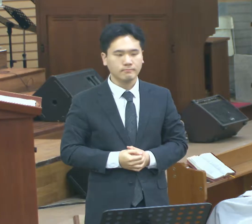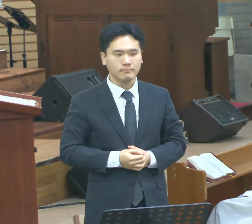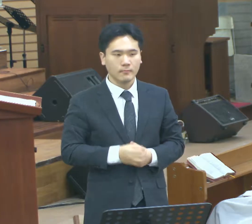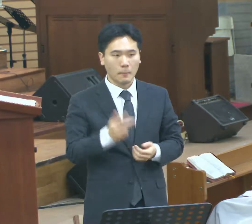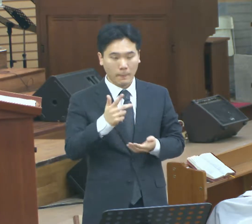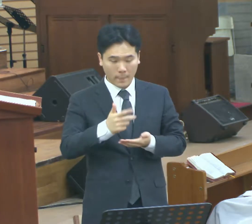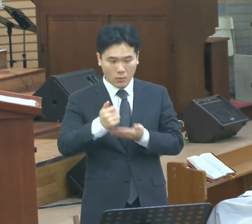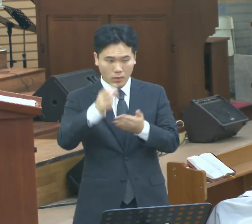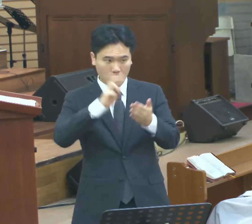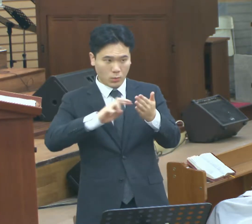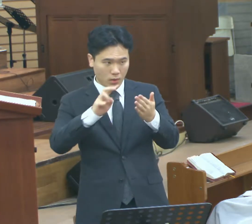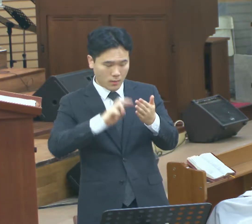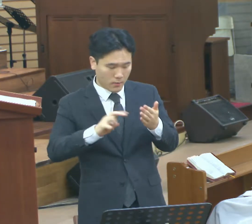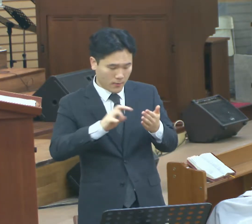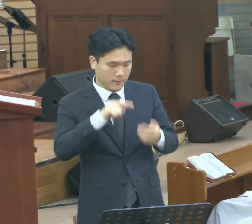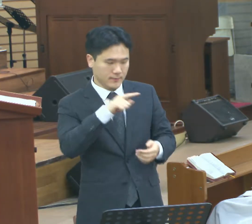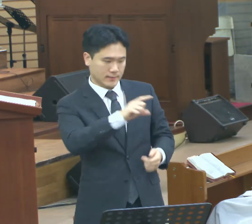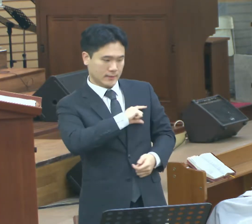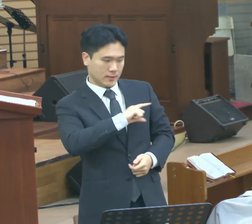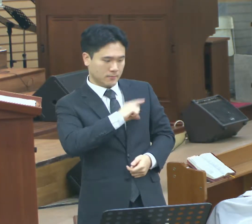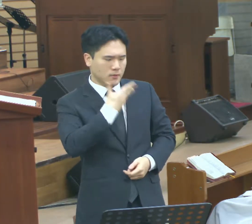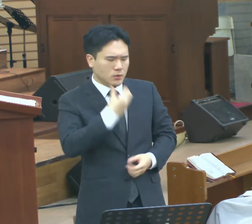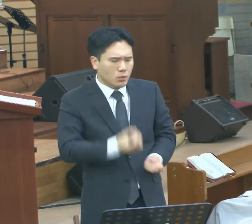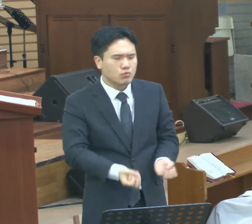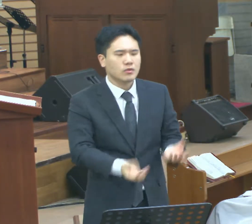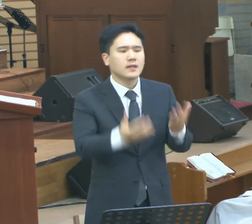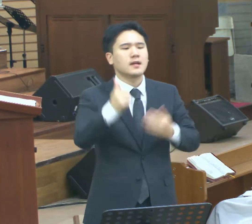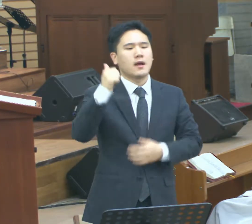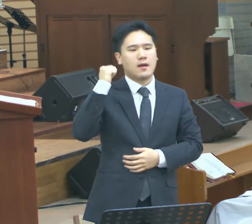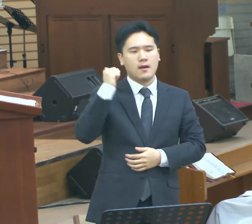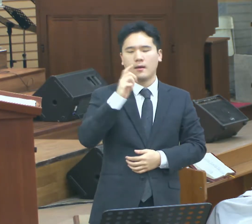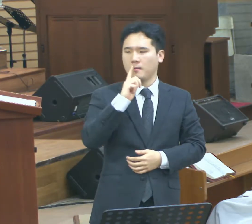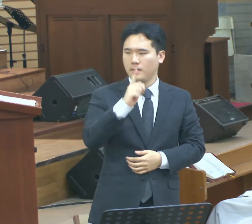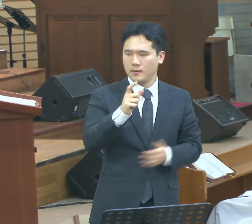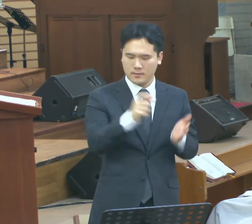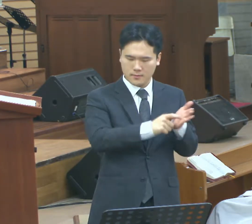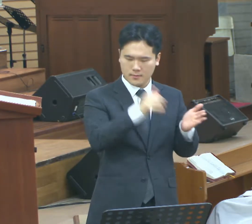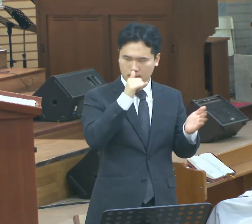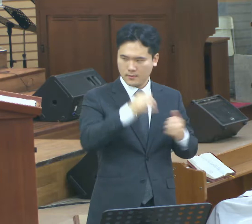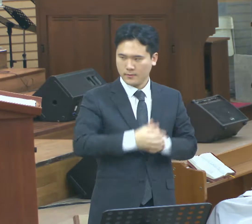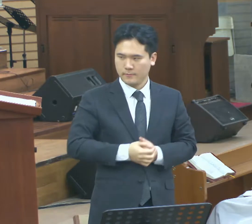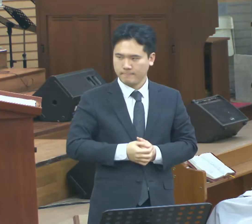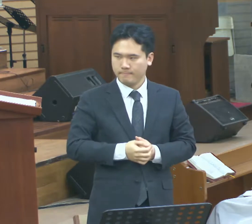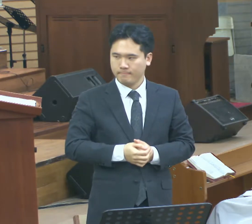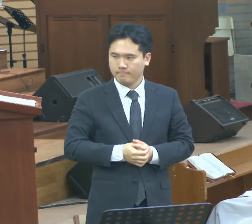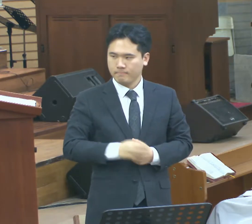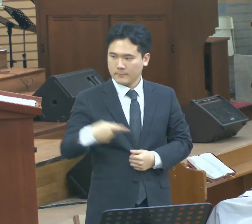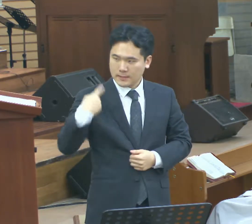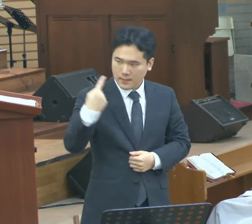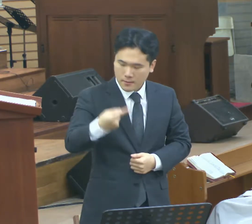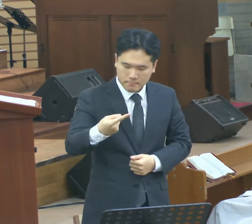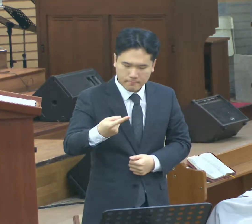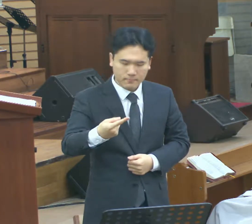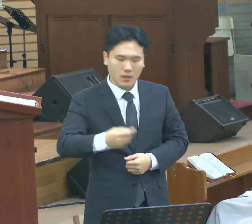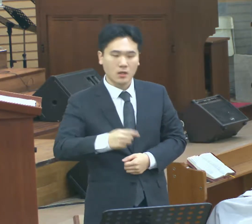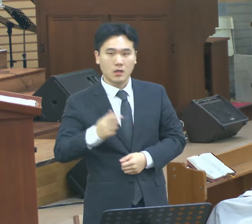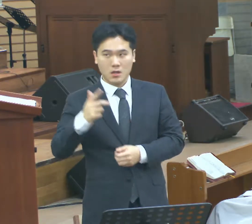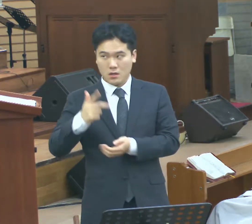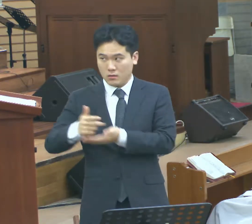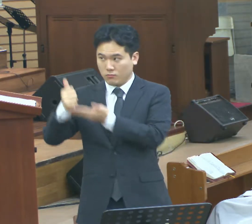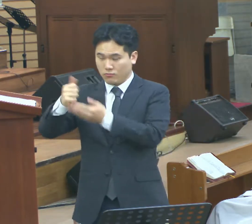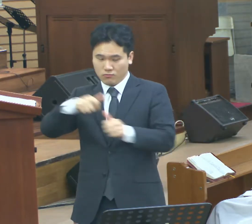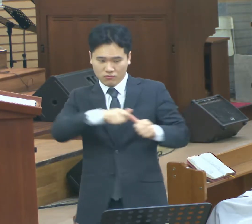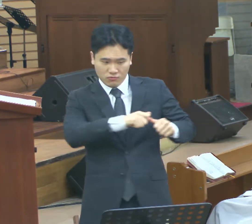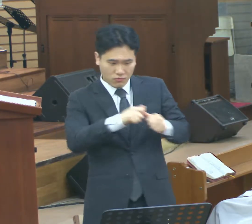여호와께 노래하며 그 이름을 송축하자 그랬어요. 이름이 나오죠. 이름. 그 다음 이어서 보니까 그의 구원을